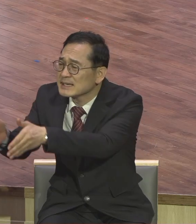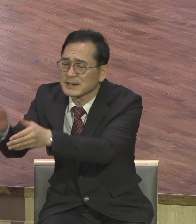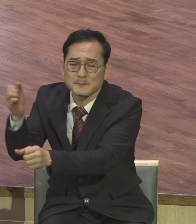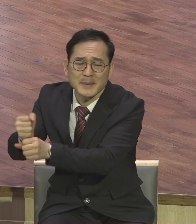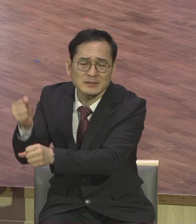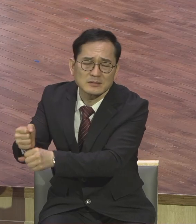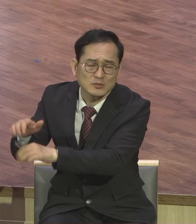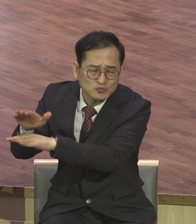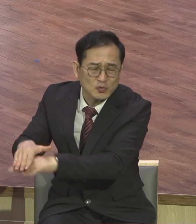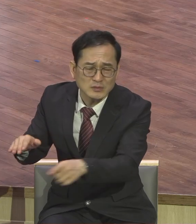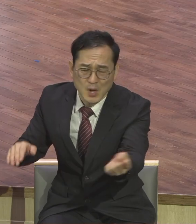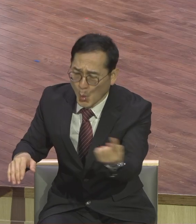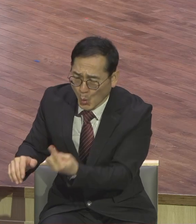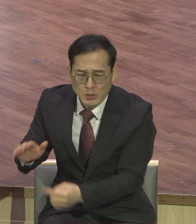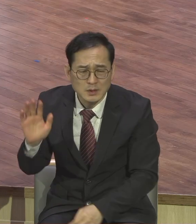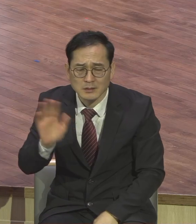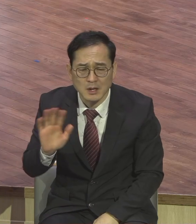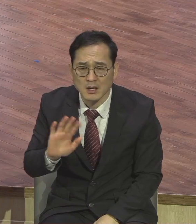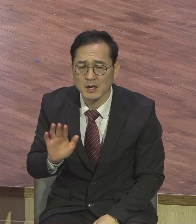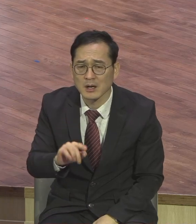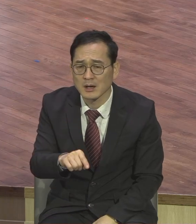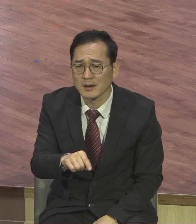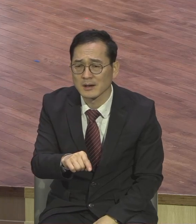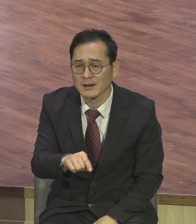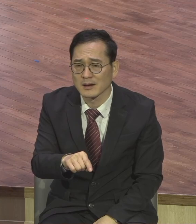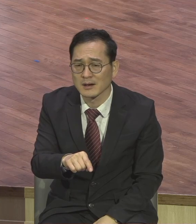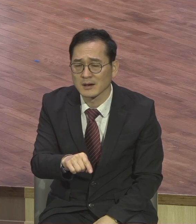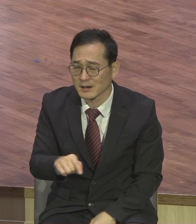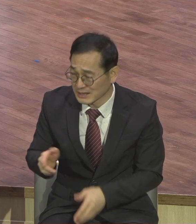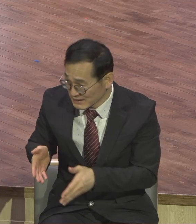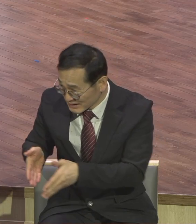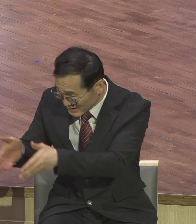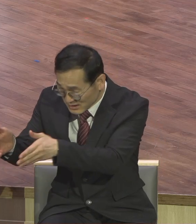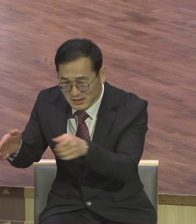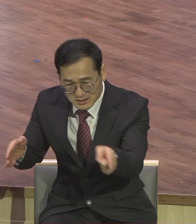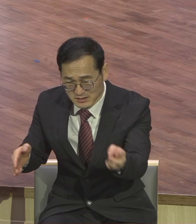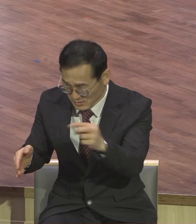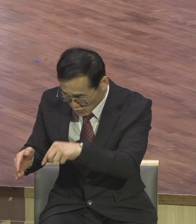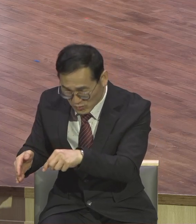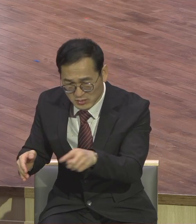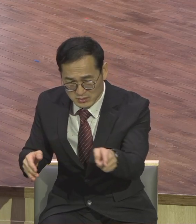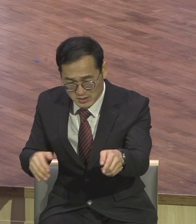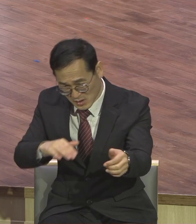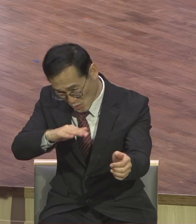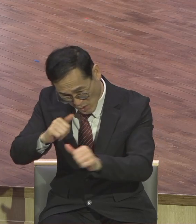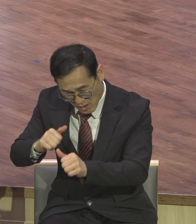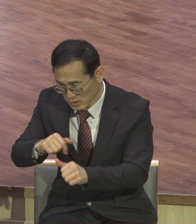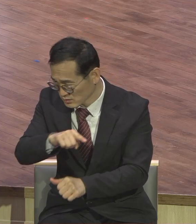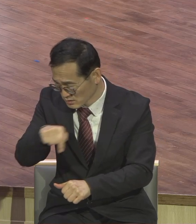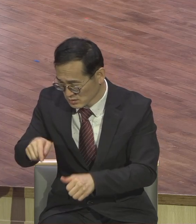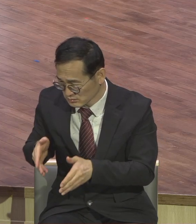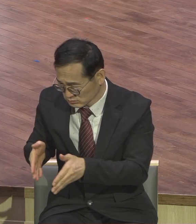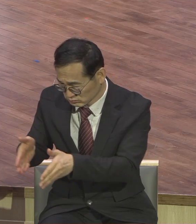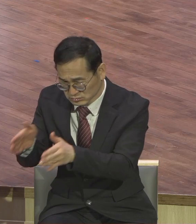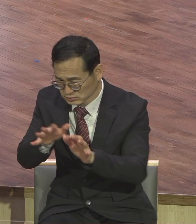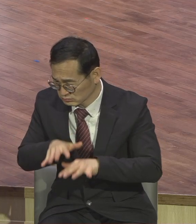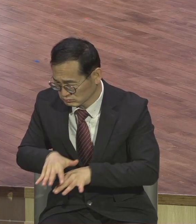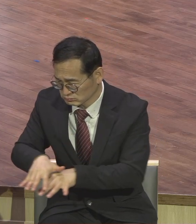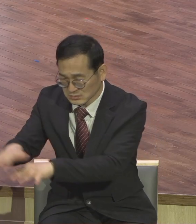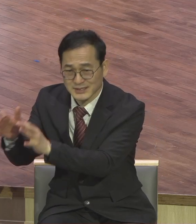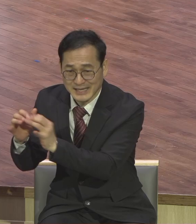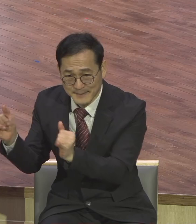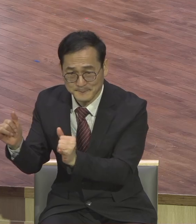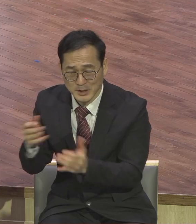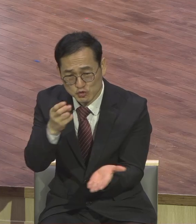이 길인데 이 길을 통해서 하나님의 이 자녀가 이 된 사람은 더 이상